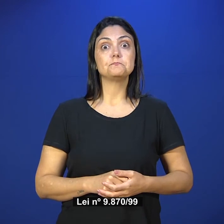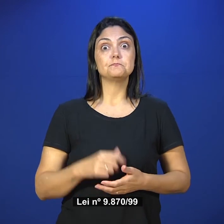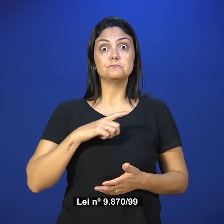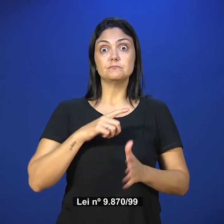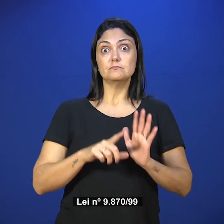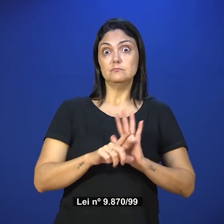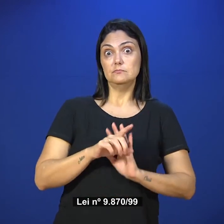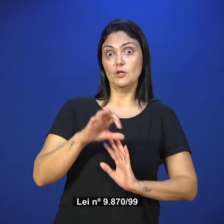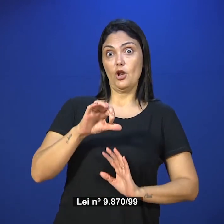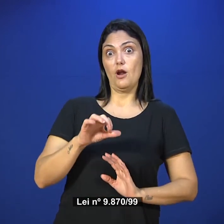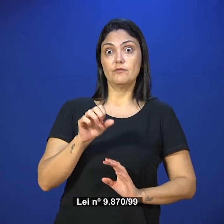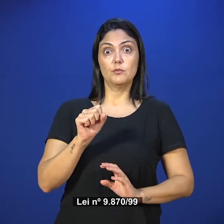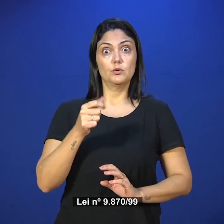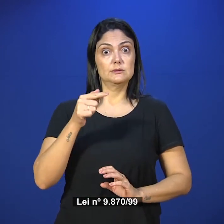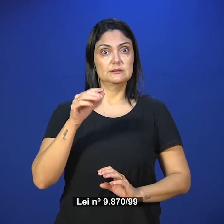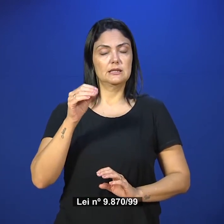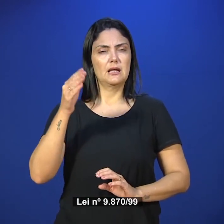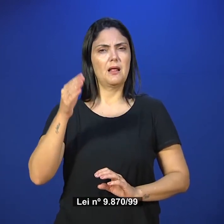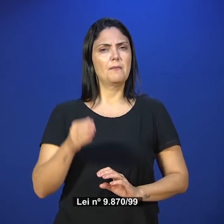Lei nº